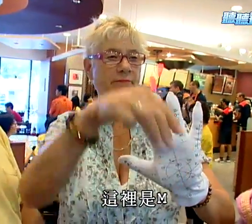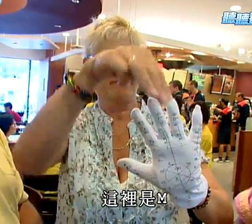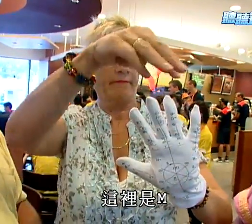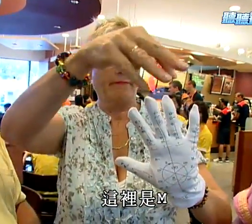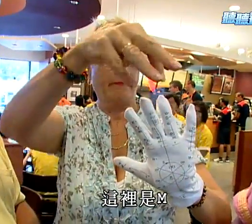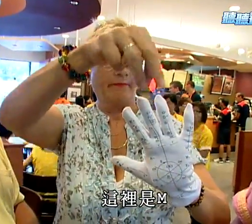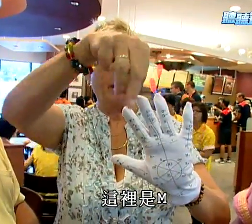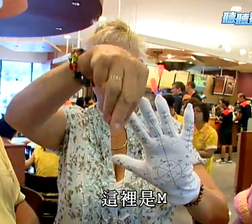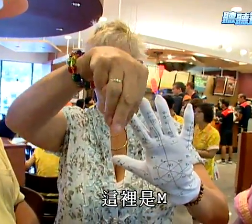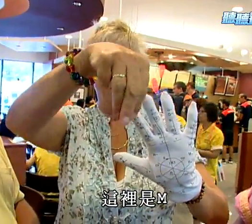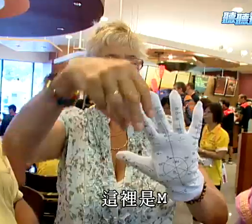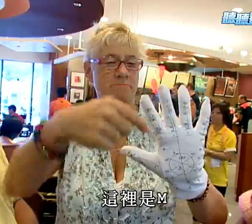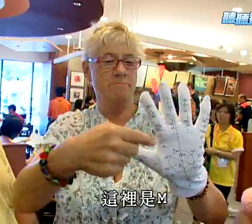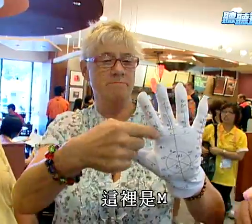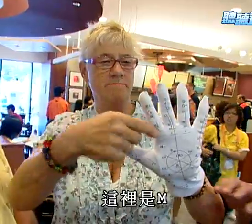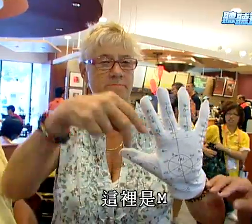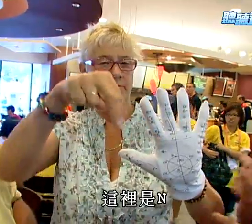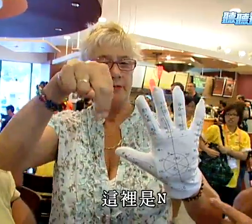是 M。这里是 N。